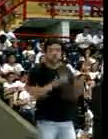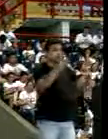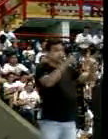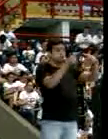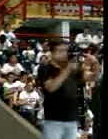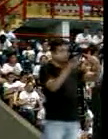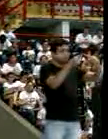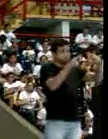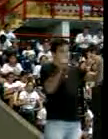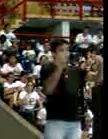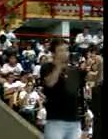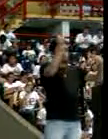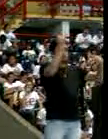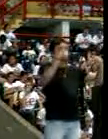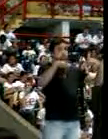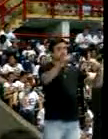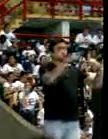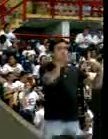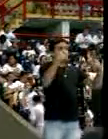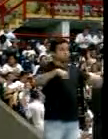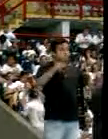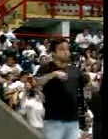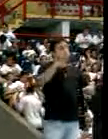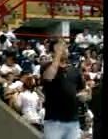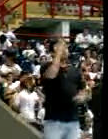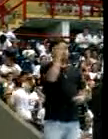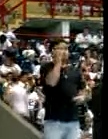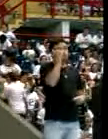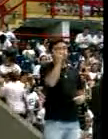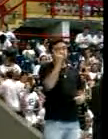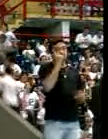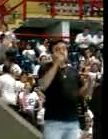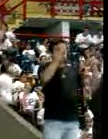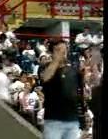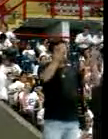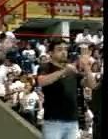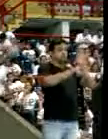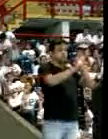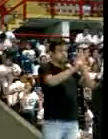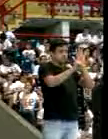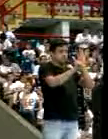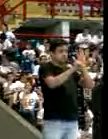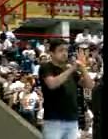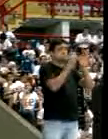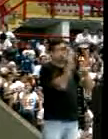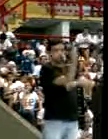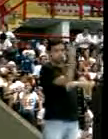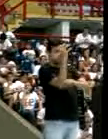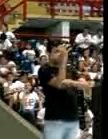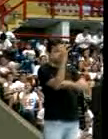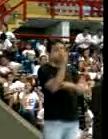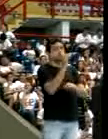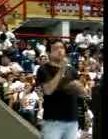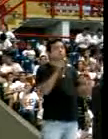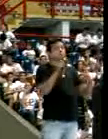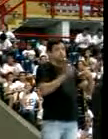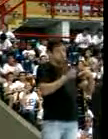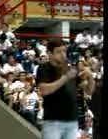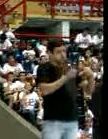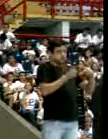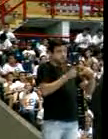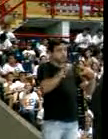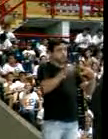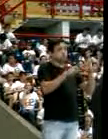coisas importantes vocês precisam saber sobre o Código Florestal. Primeiro,